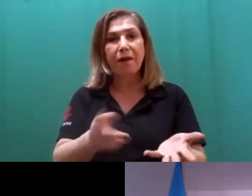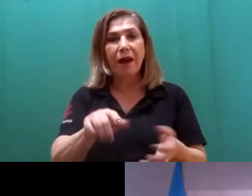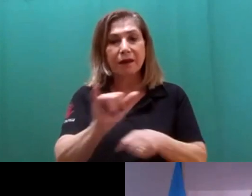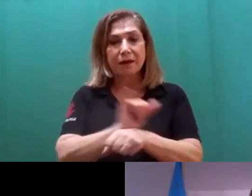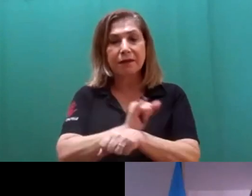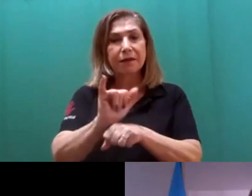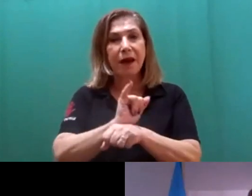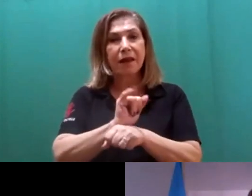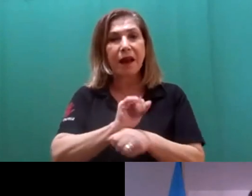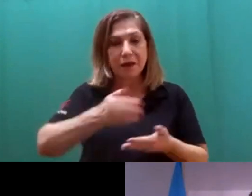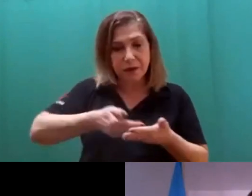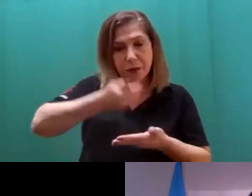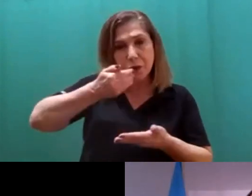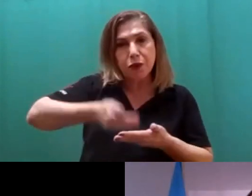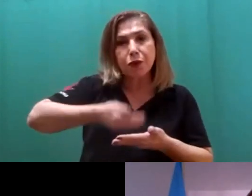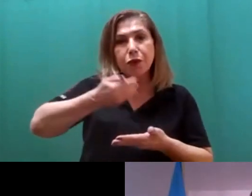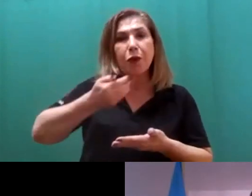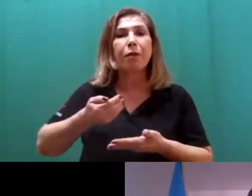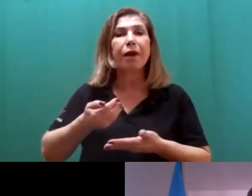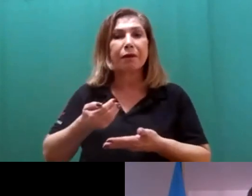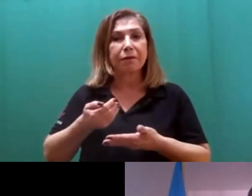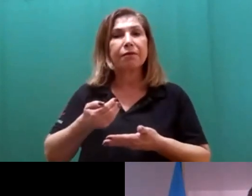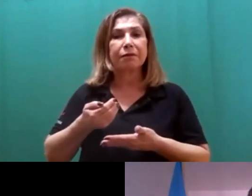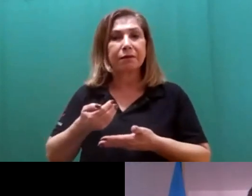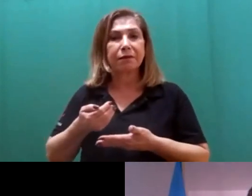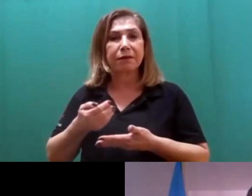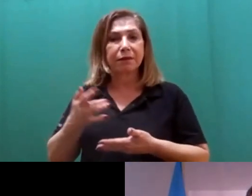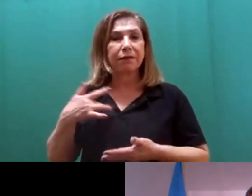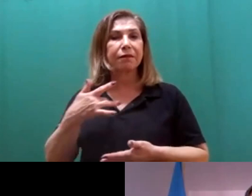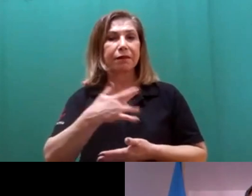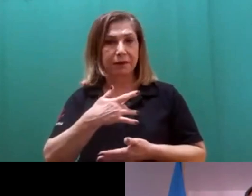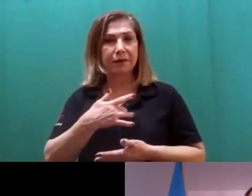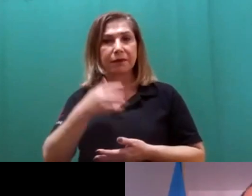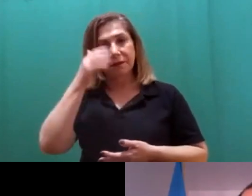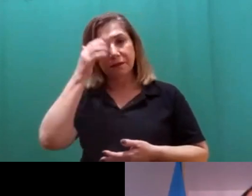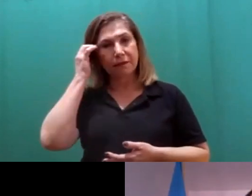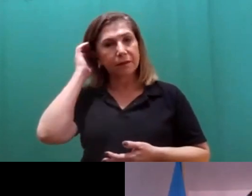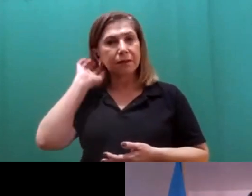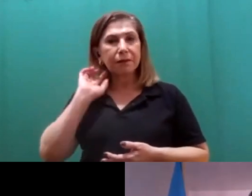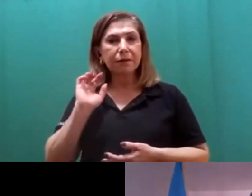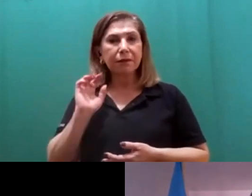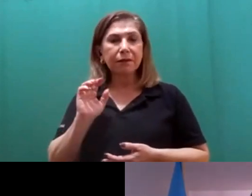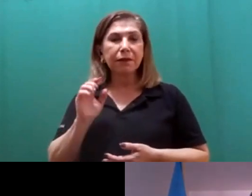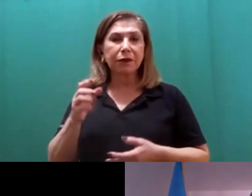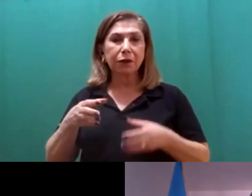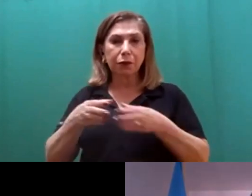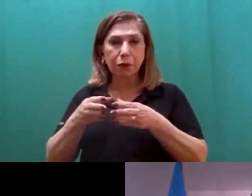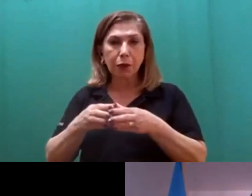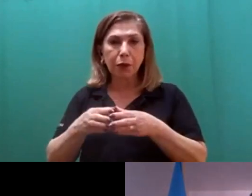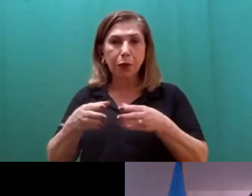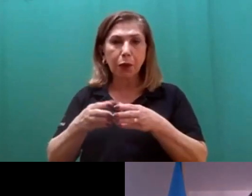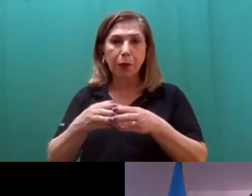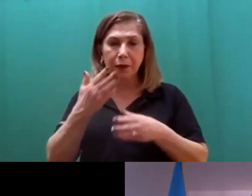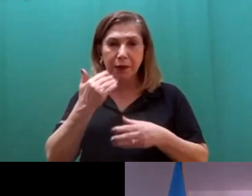para fazer uma sopa, e essa sopa que seja para os bancos de alimentos ou